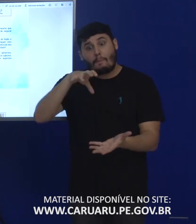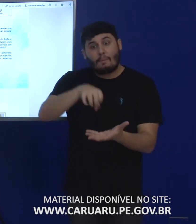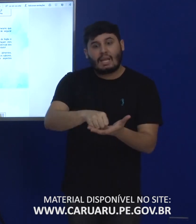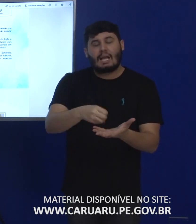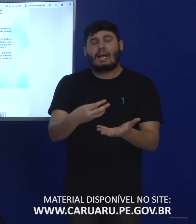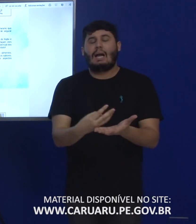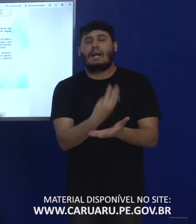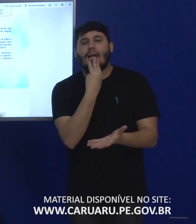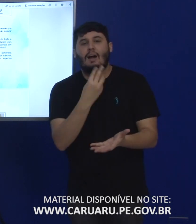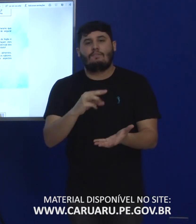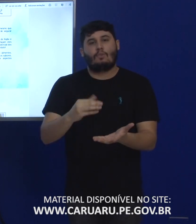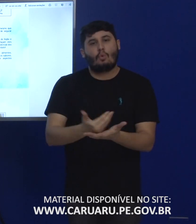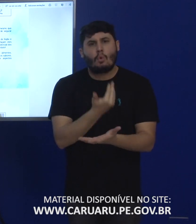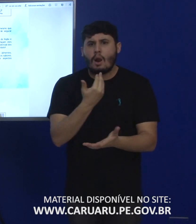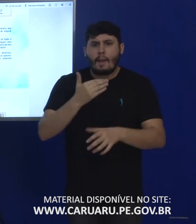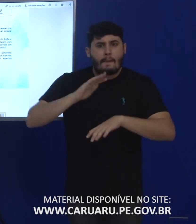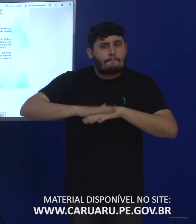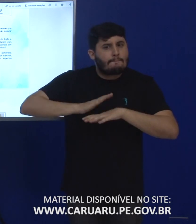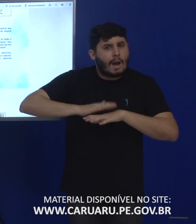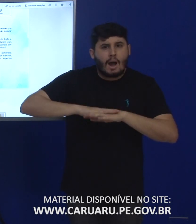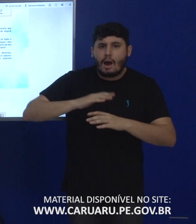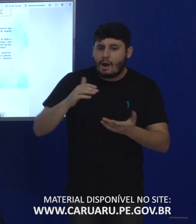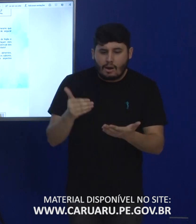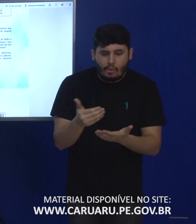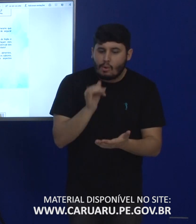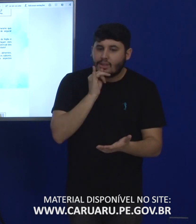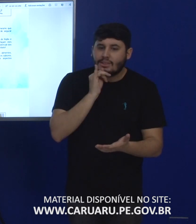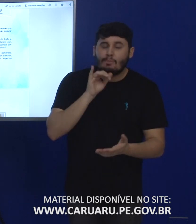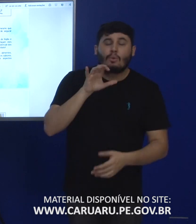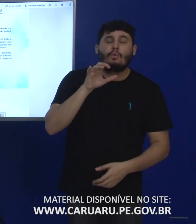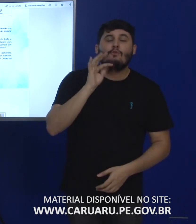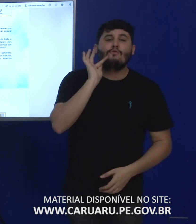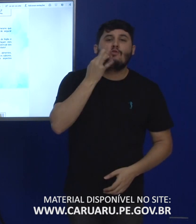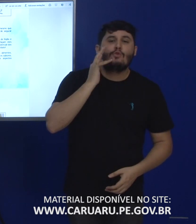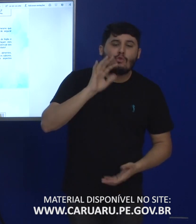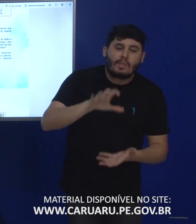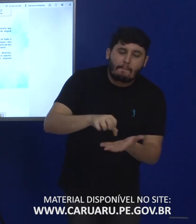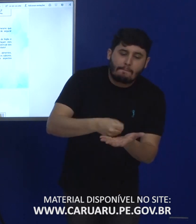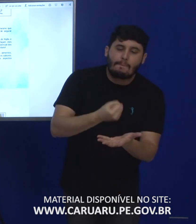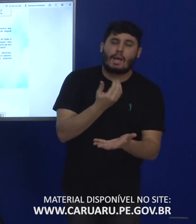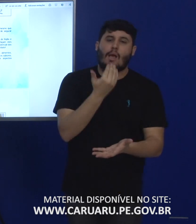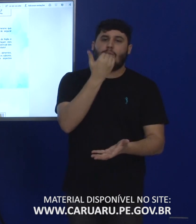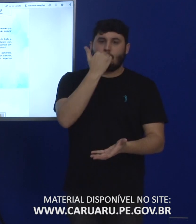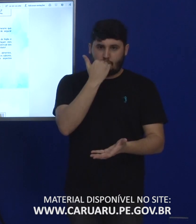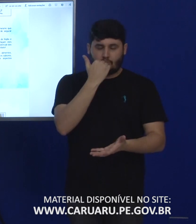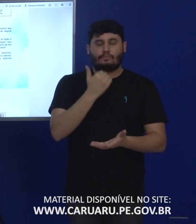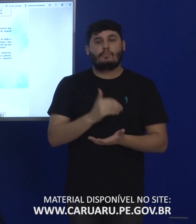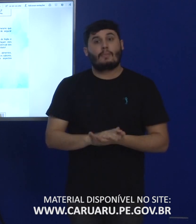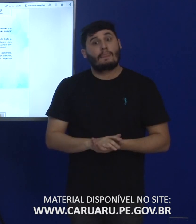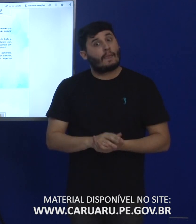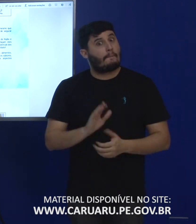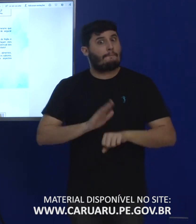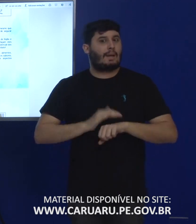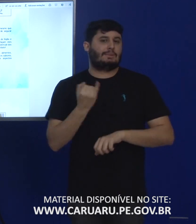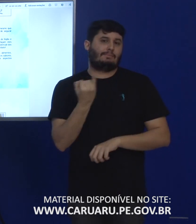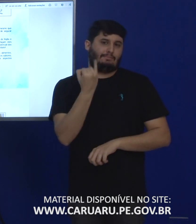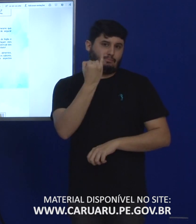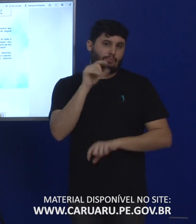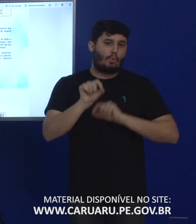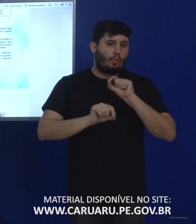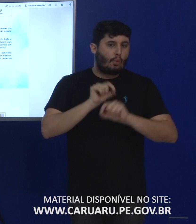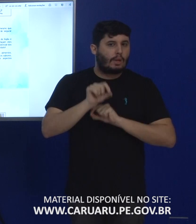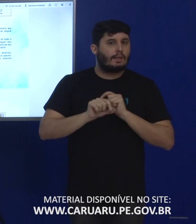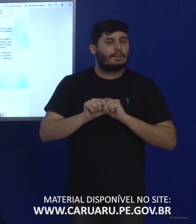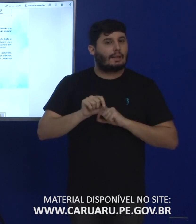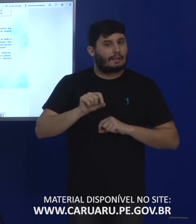colher, ou com a sua mãozinha mesmo, né? Diante de uma frutinha que vai levar para a sua boca. O importante é levar a construção